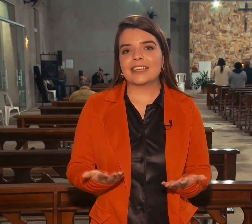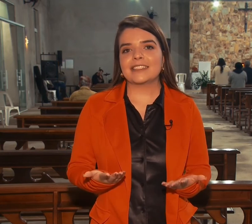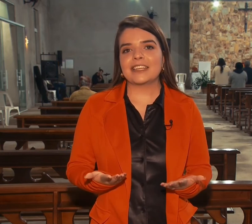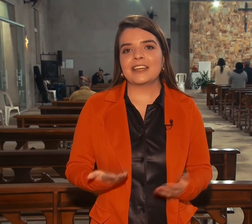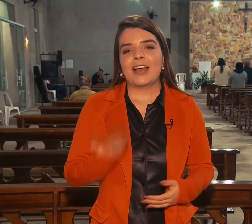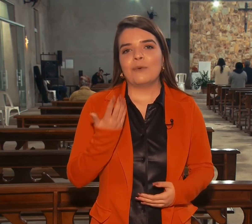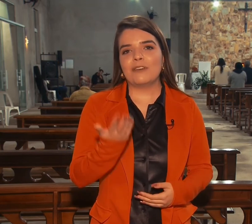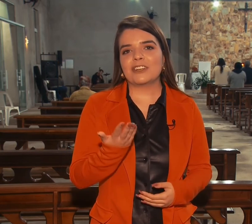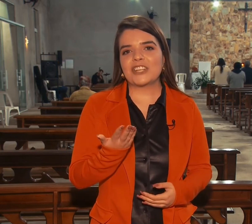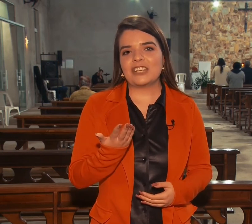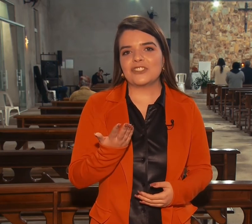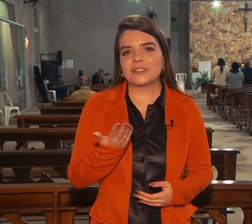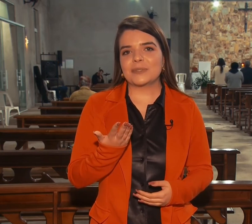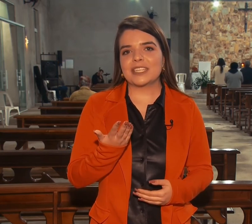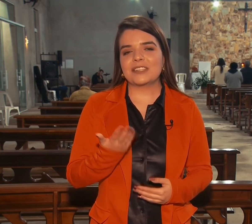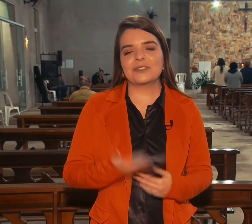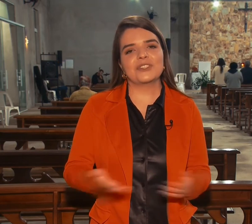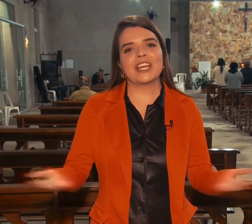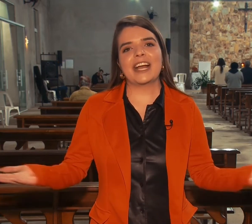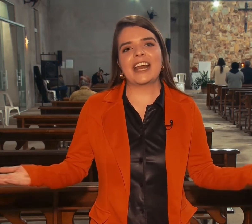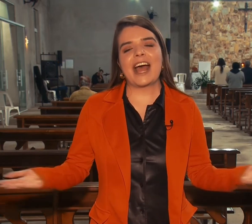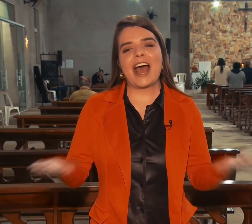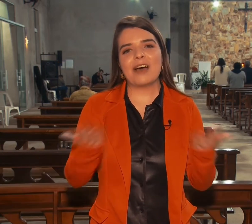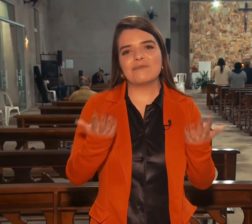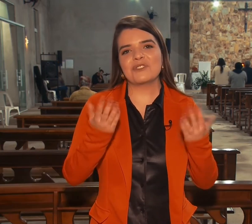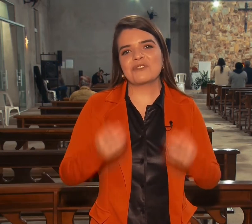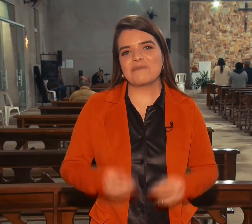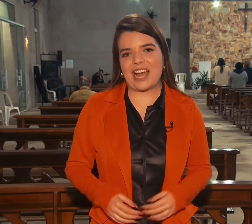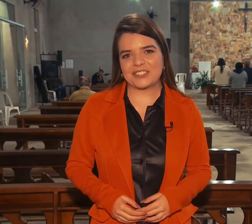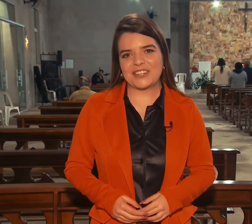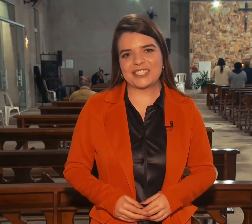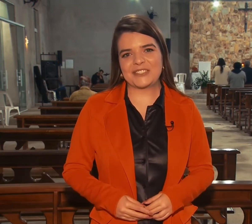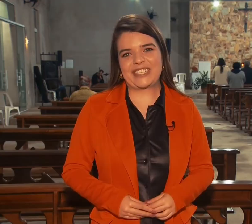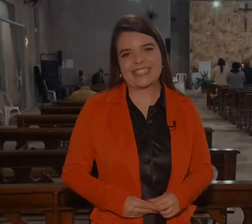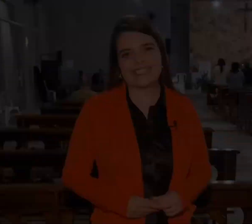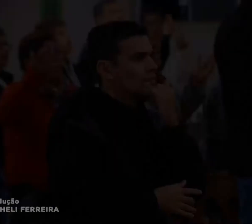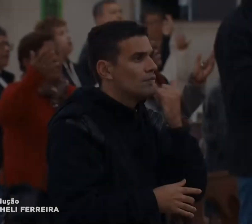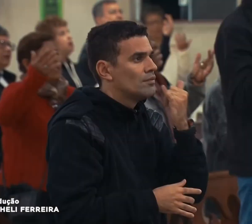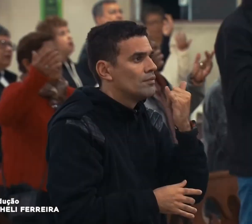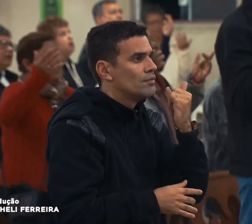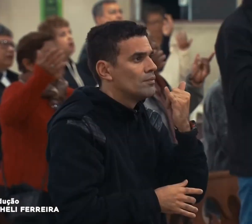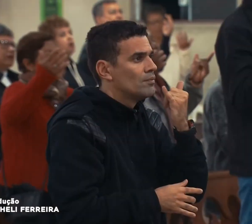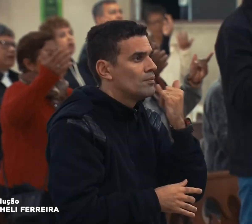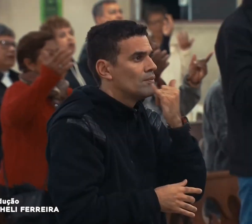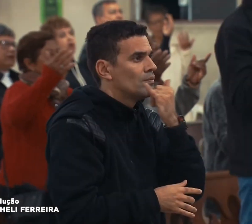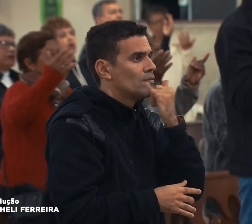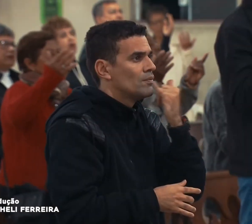Assim, o Evangelho de Jesus Cristo chegará a muito mais corações. Música.